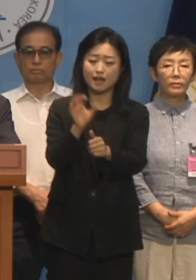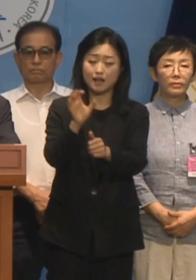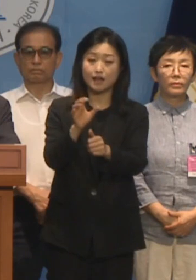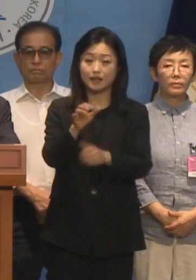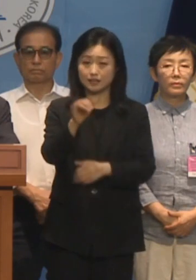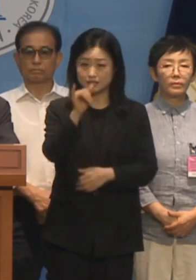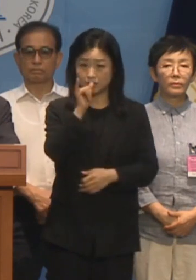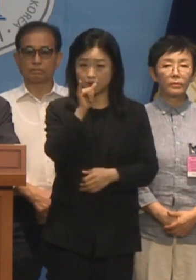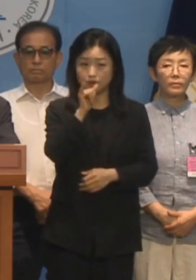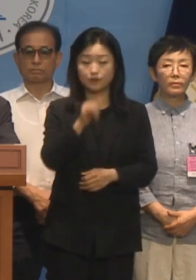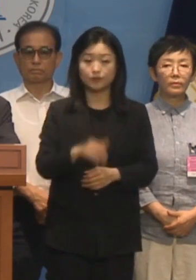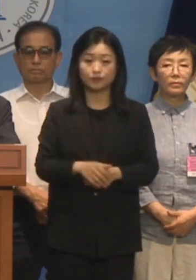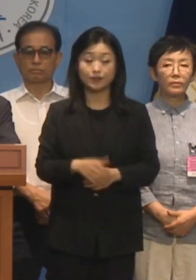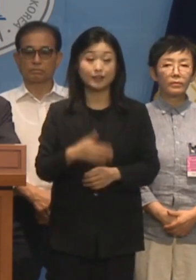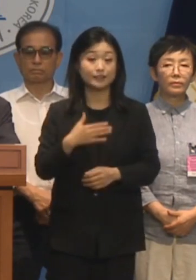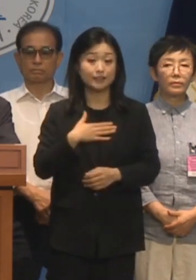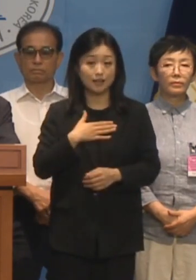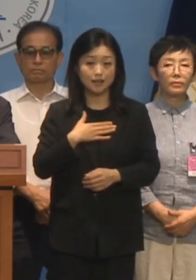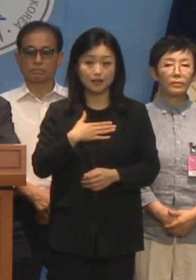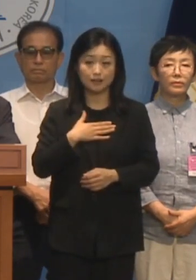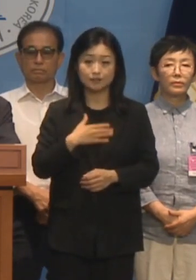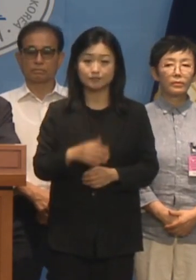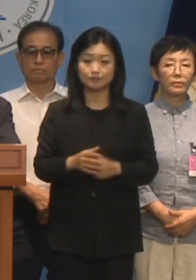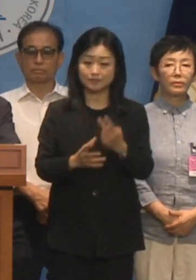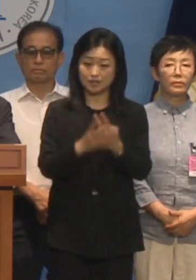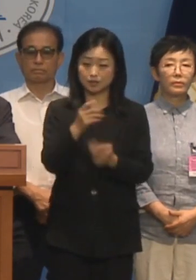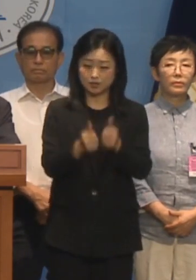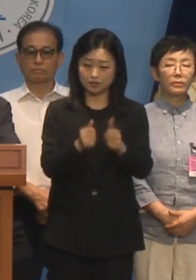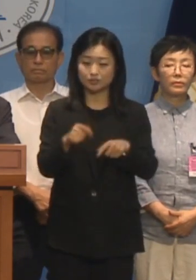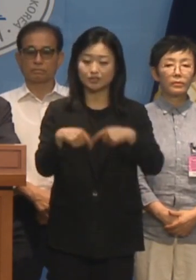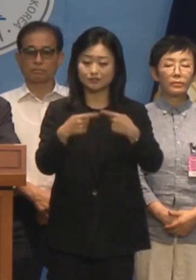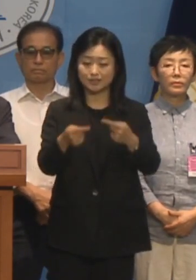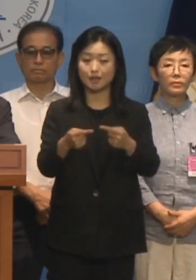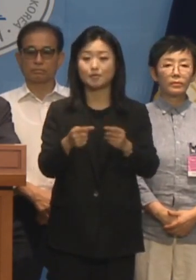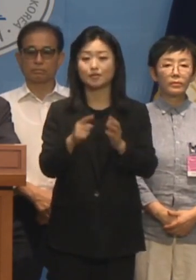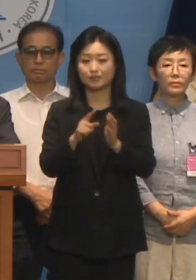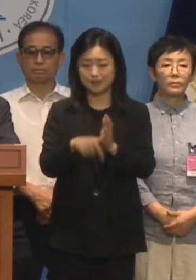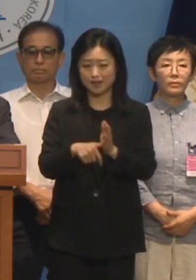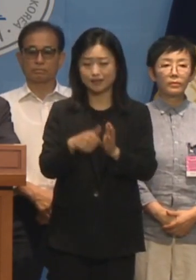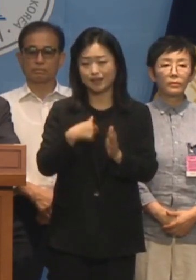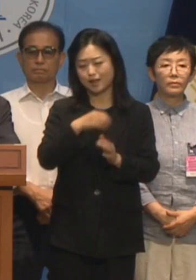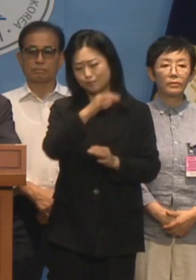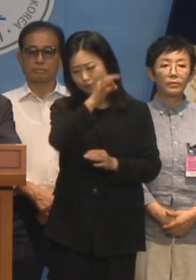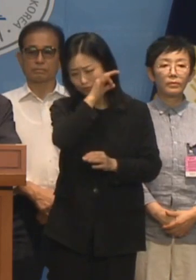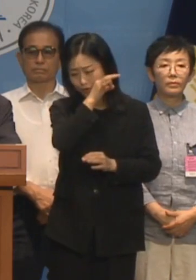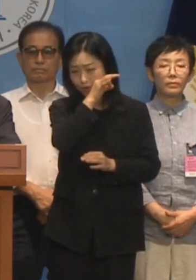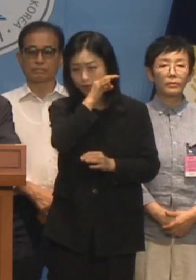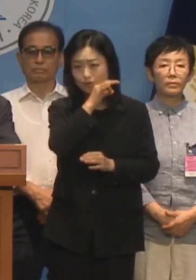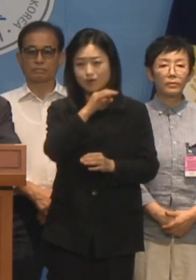목소리에 저 또한 단일화 경선 참여자로서 부끄러움과